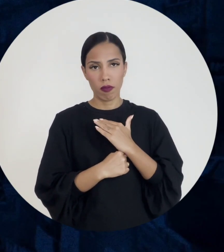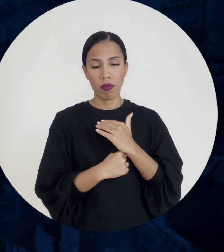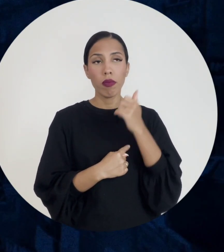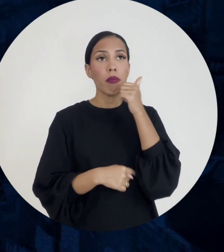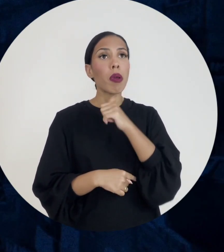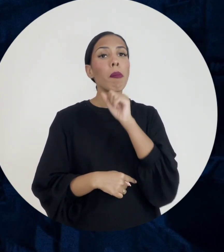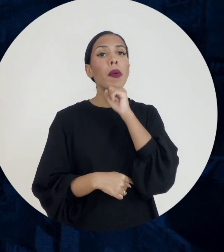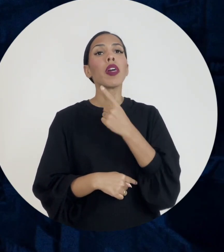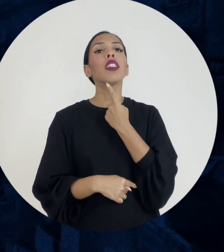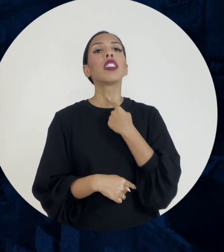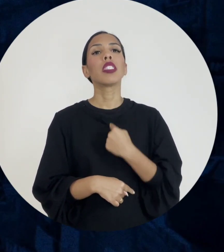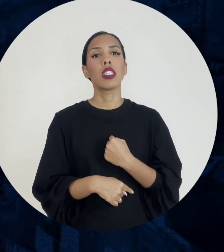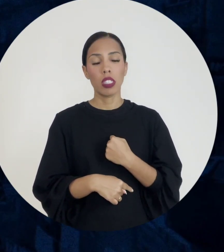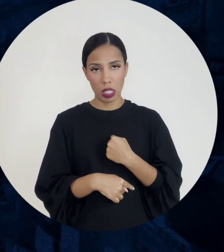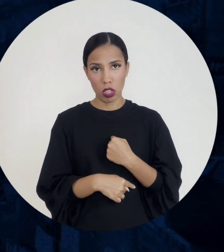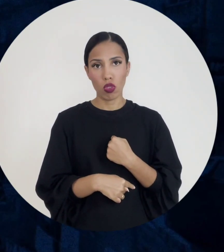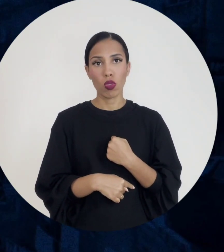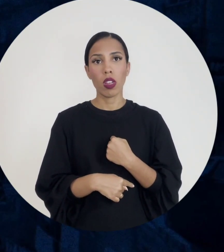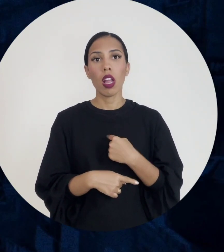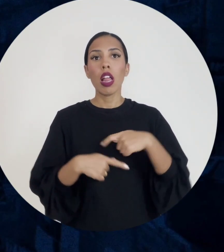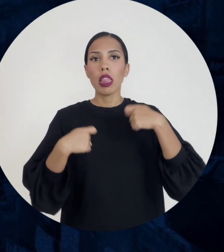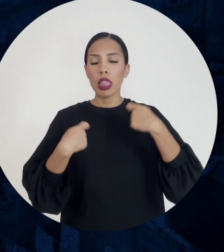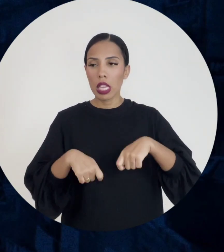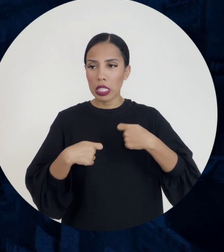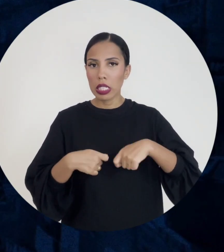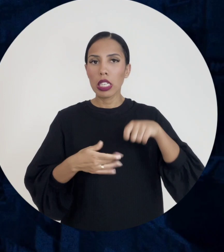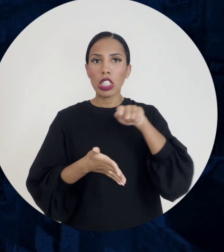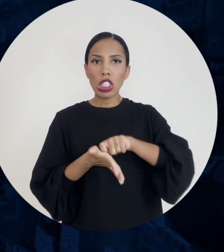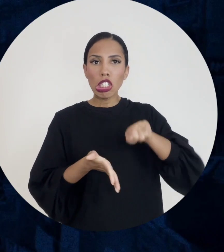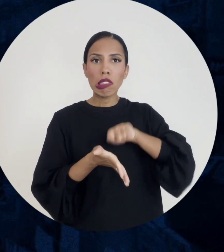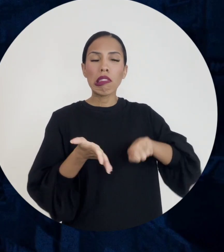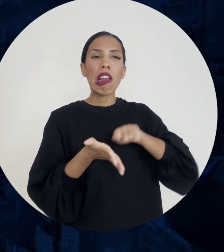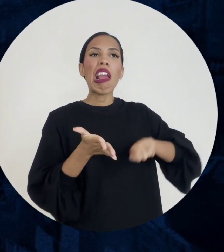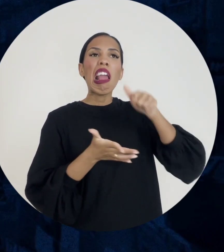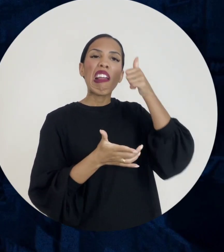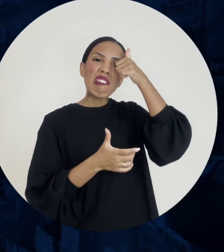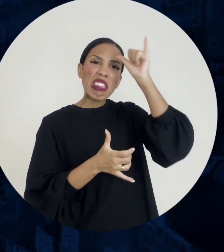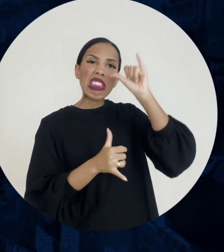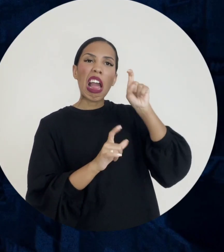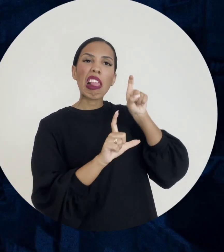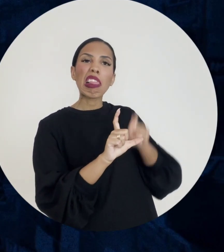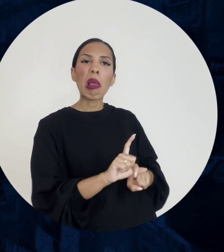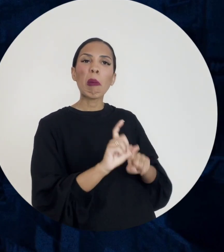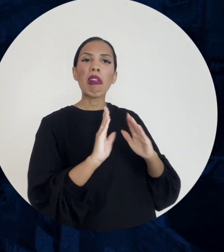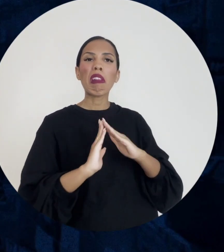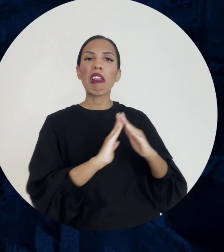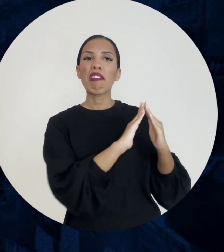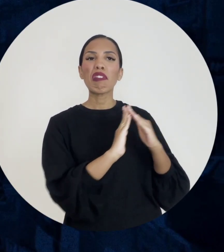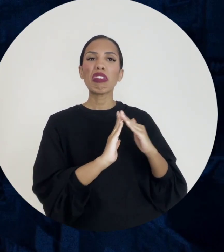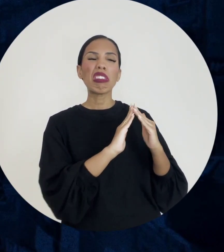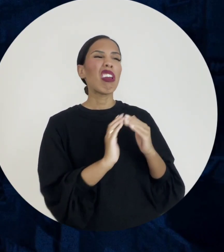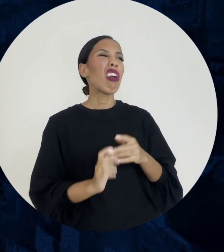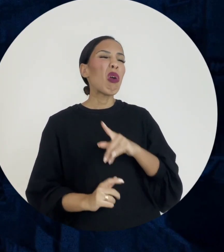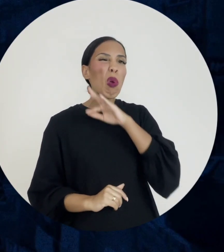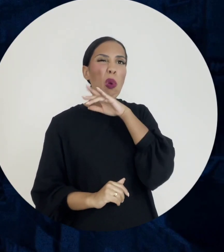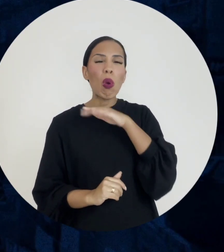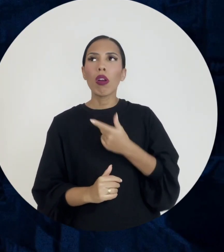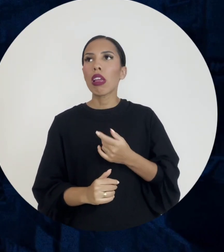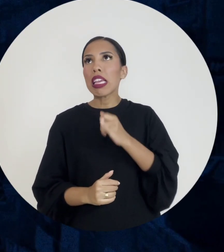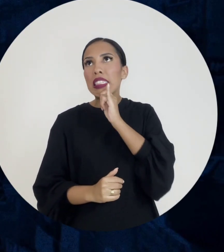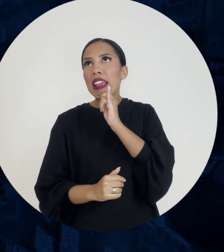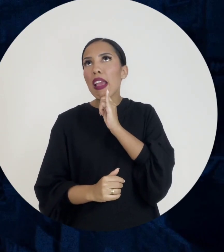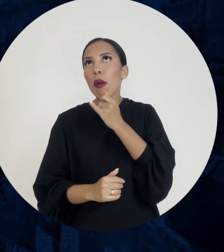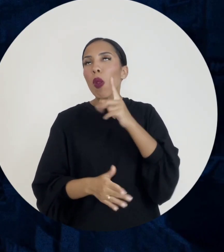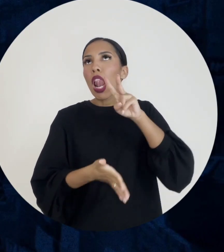vizinho, né? Imagina, você depender do vizinho para ler sua carta. né? Uma coisa, de repente, é Exatamente. uma coisa